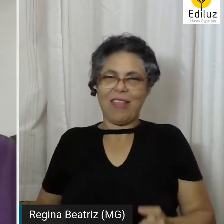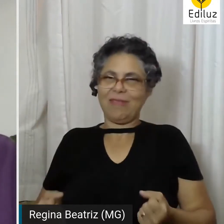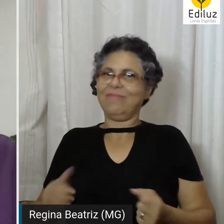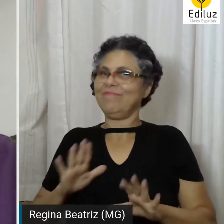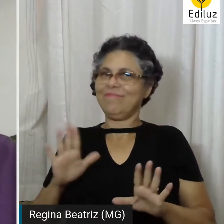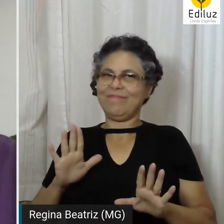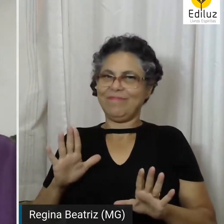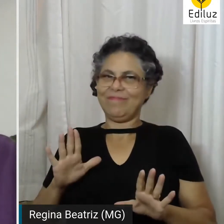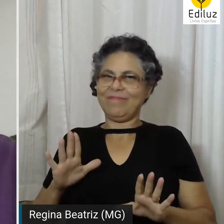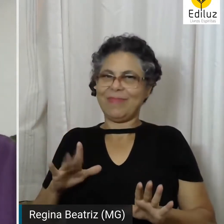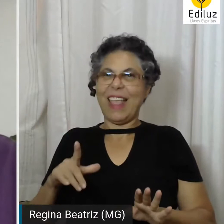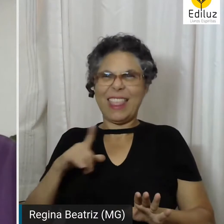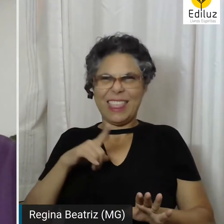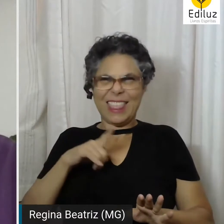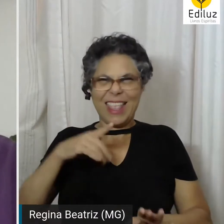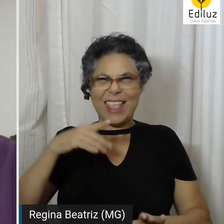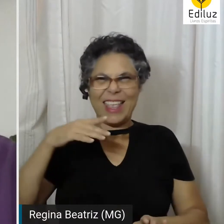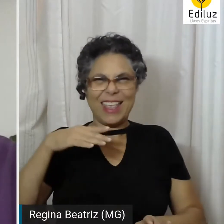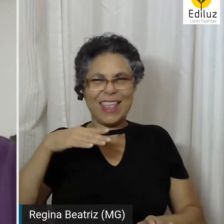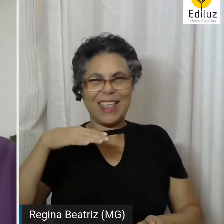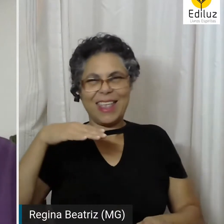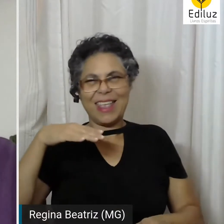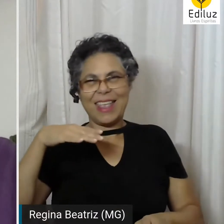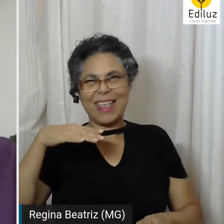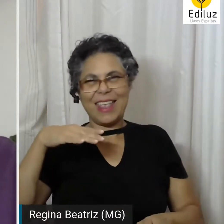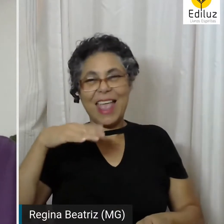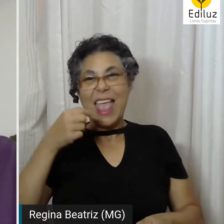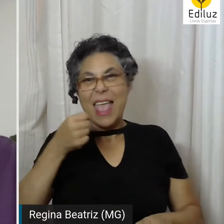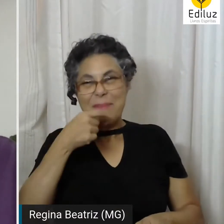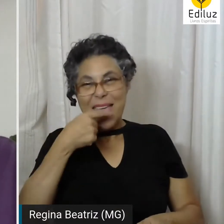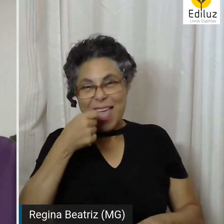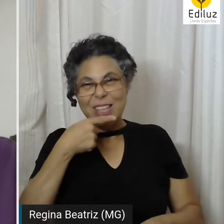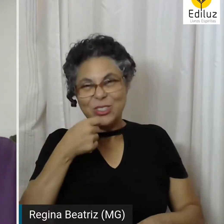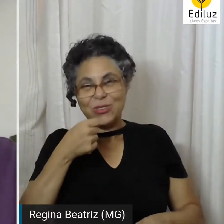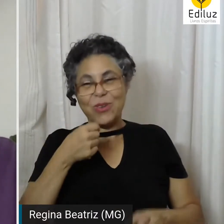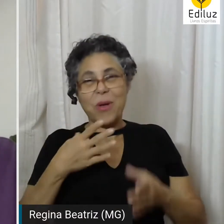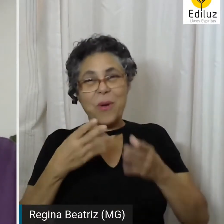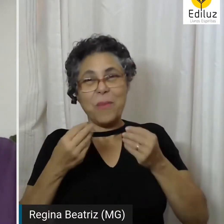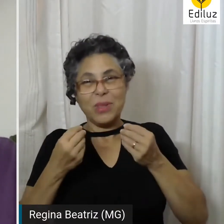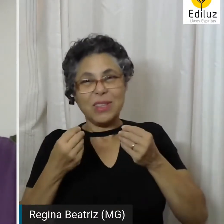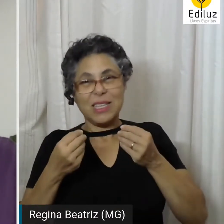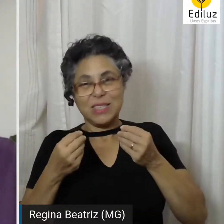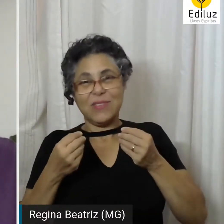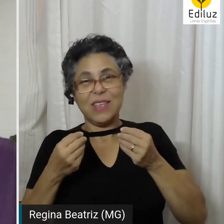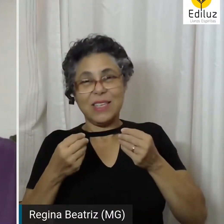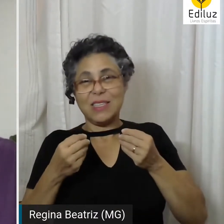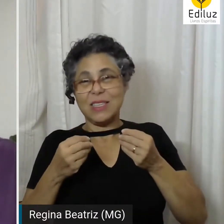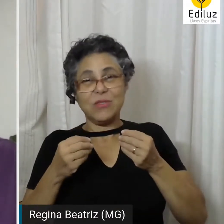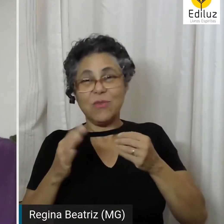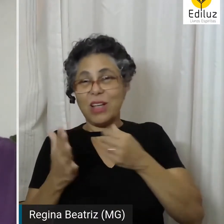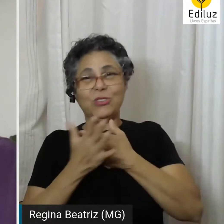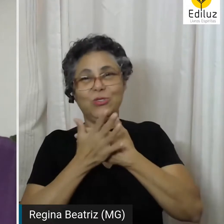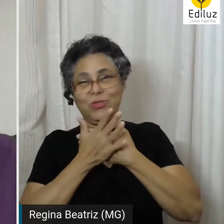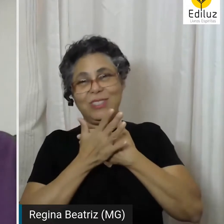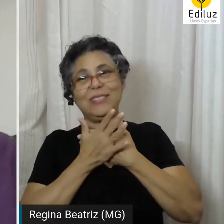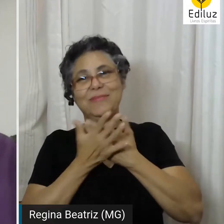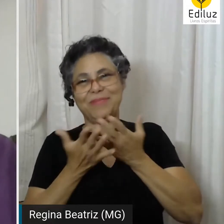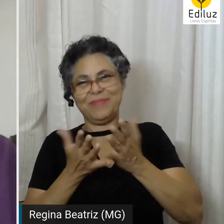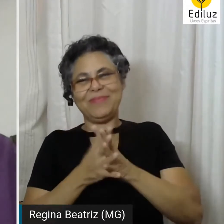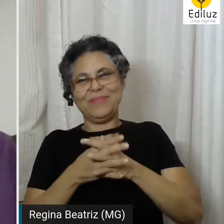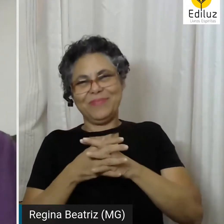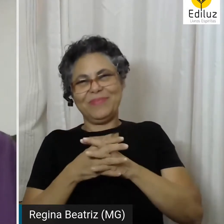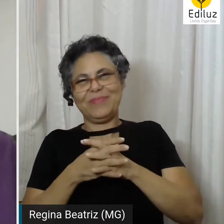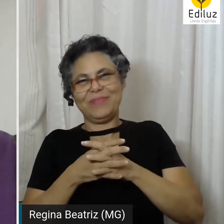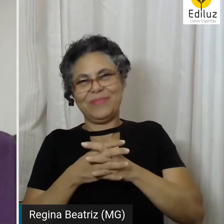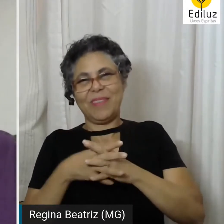Remédio, muitas vezes, não é medicamento. E medicamento, muitas vezes, não é remédio.